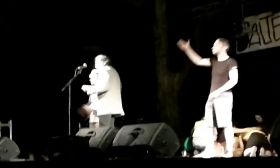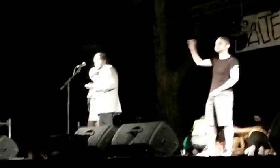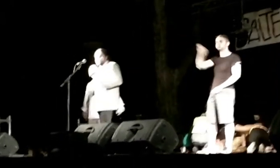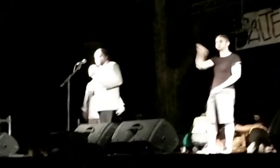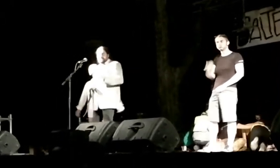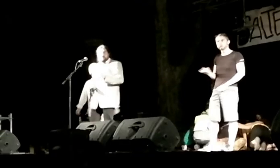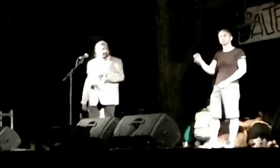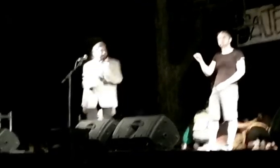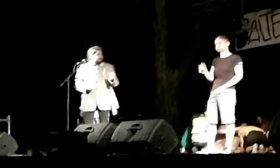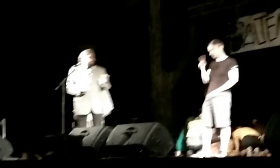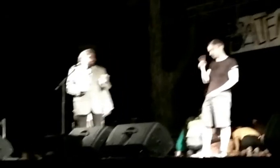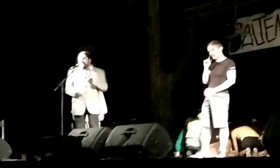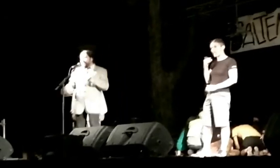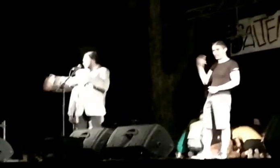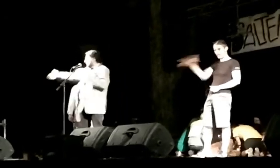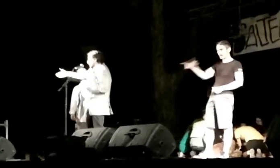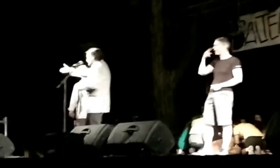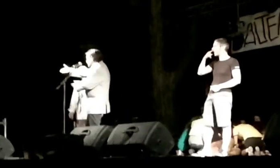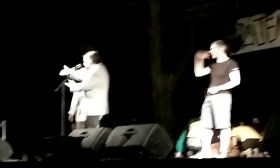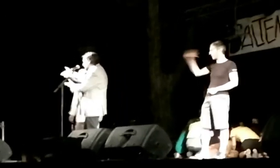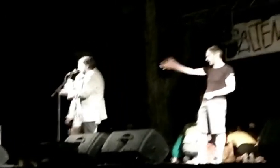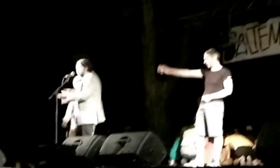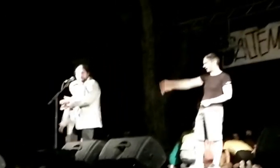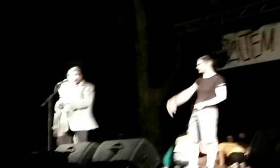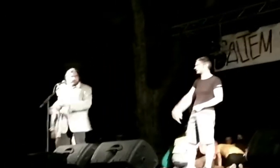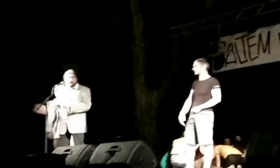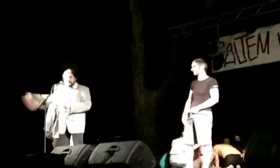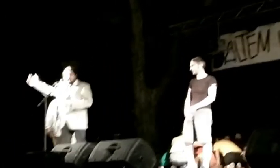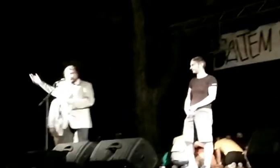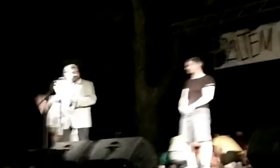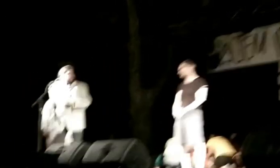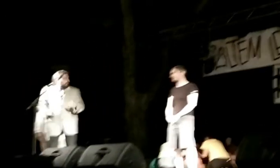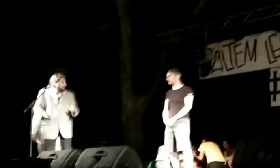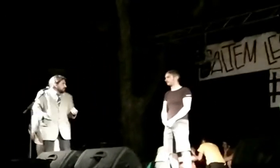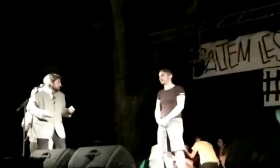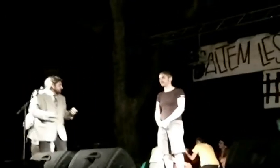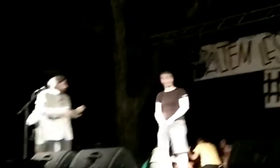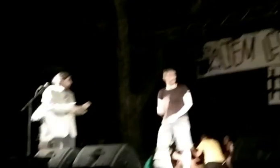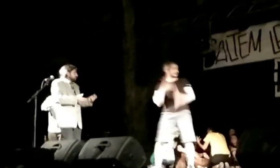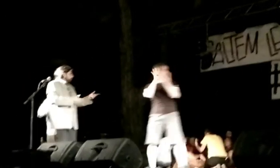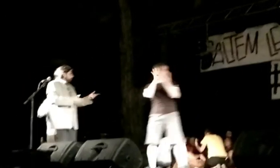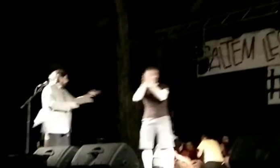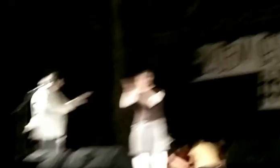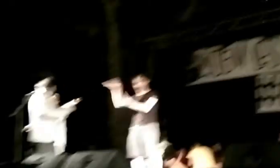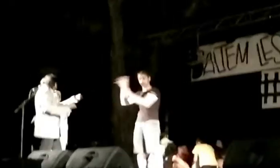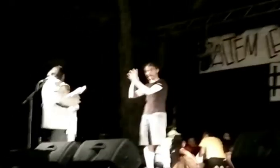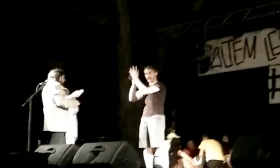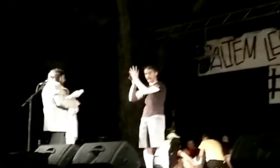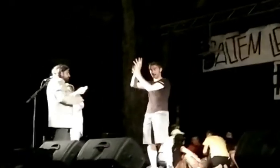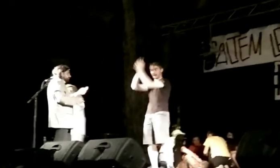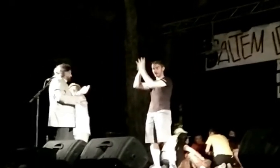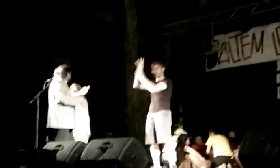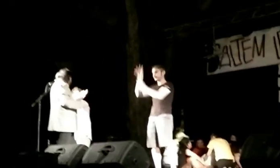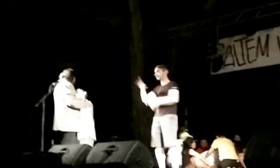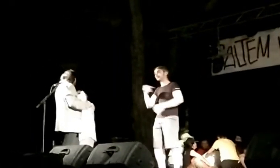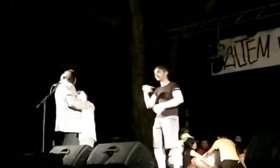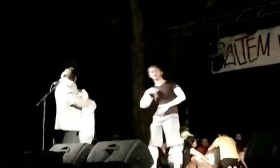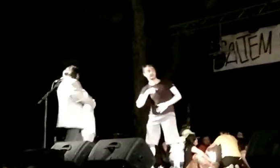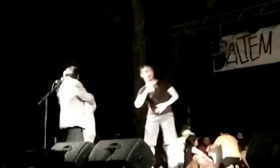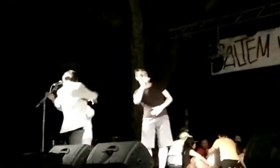Neteja. Tu prepara't que ja veuràs. Estan fent selfies aquí fora, la Sagrada Família. Passeu. Hola, companya.